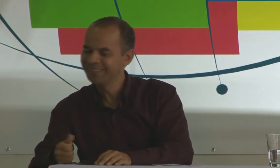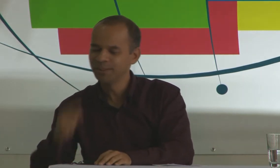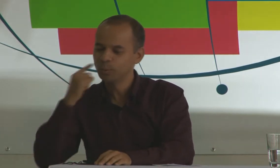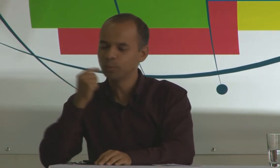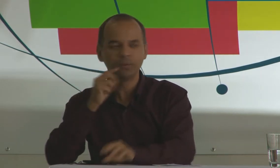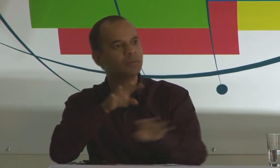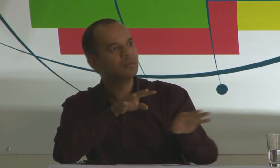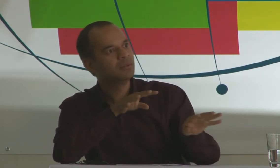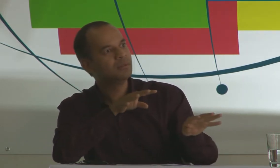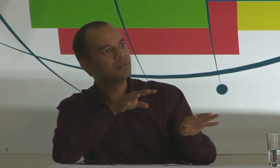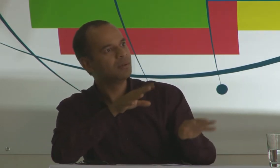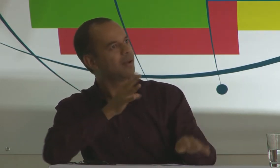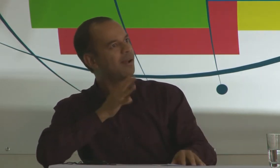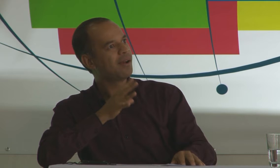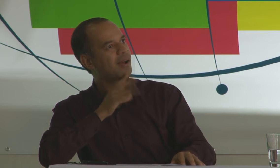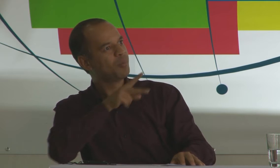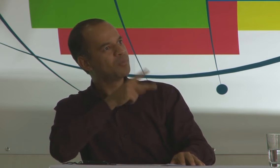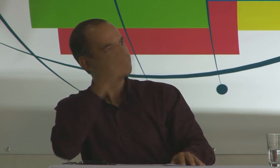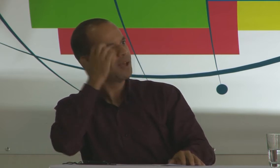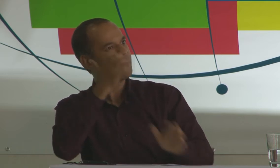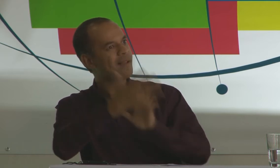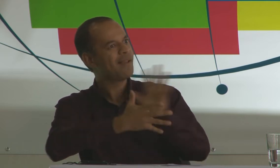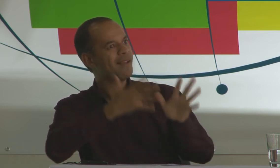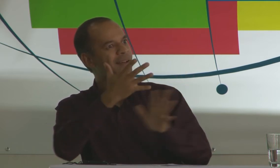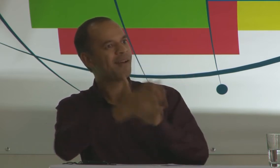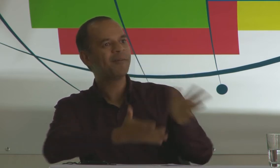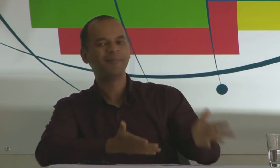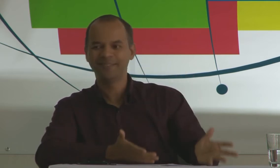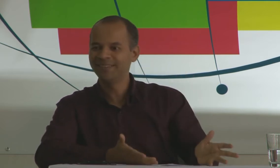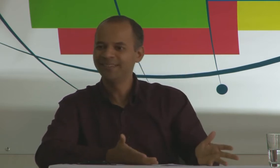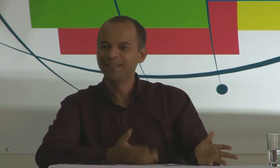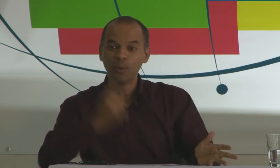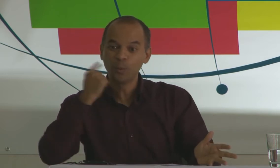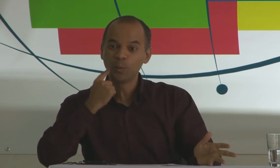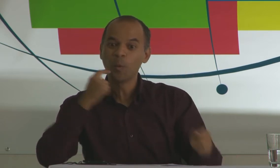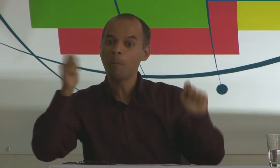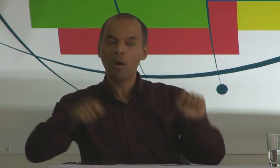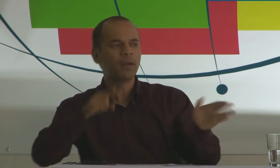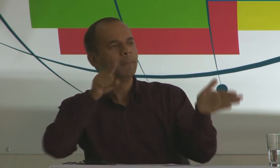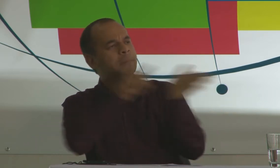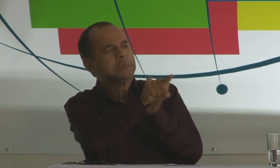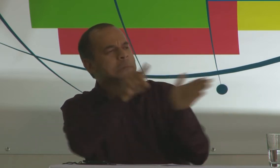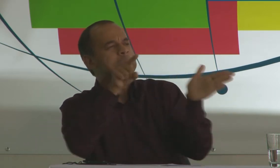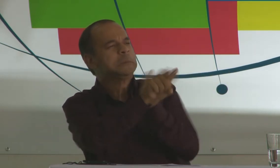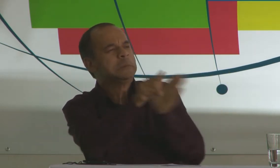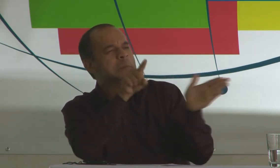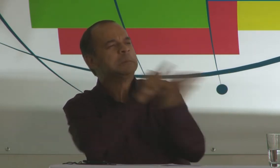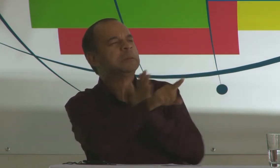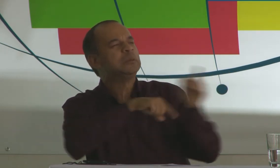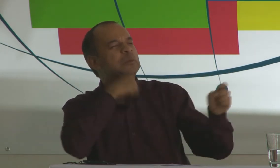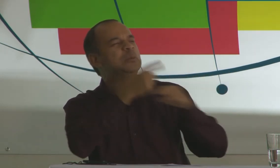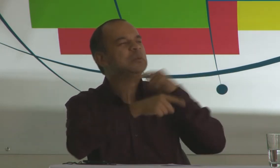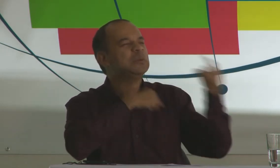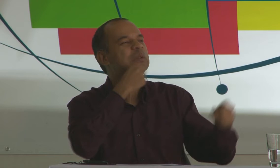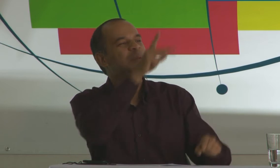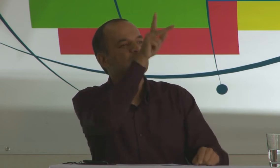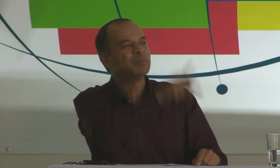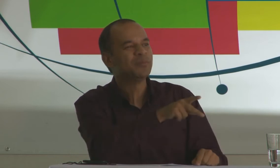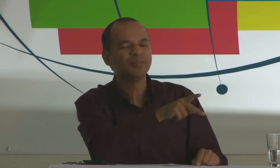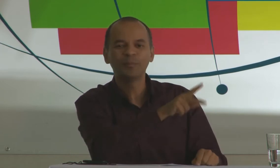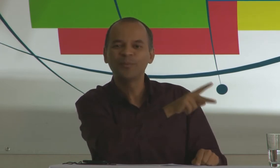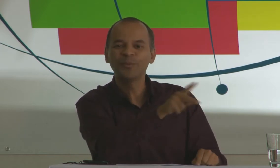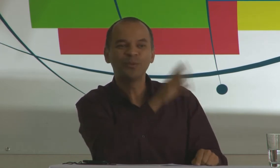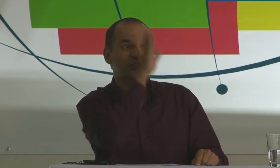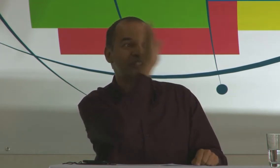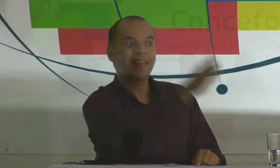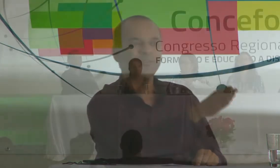língua dos sinais, ele se sente confortável com ela, parece que as coisas ficam mais claras, ele fica mais atento. E ele se sente mais à